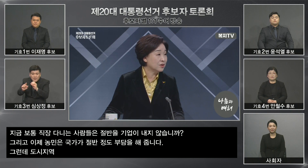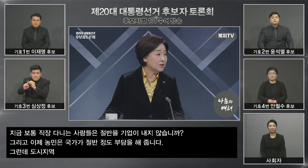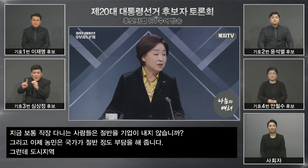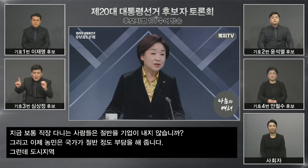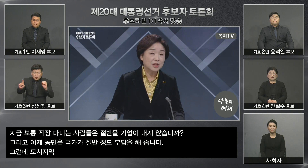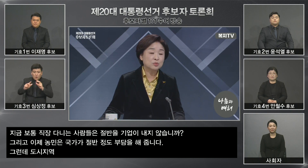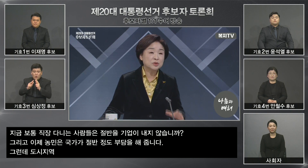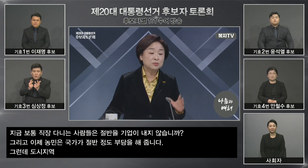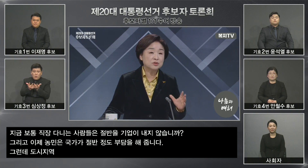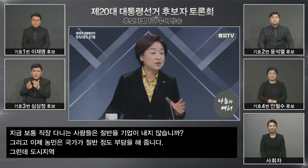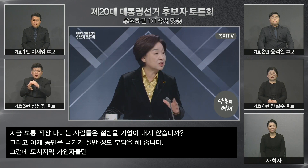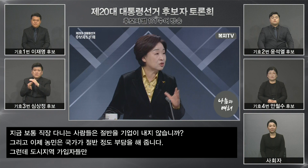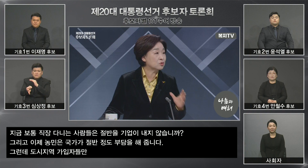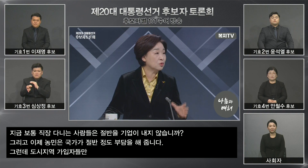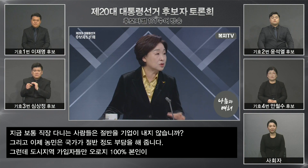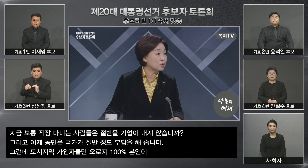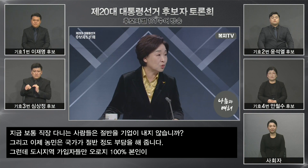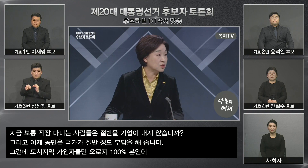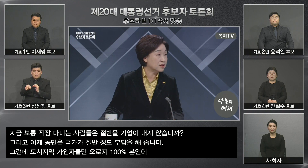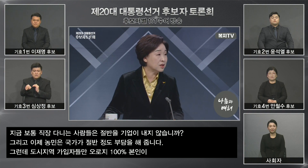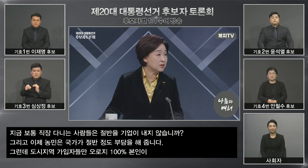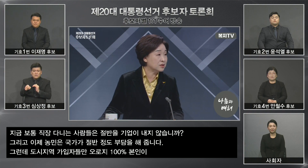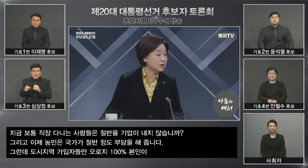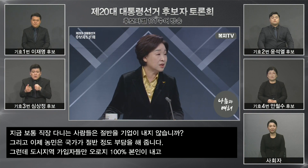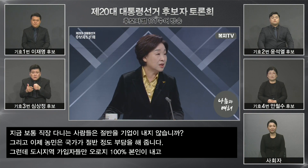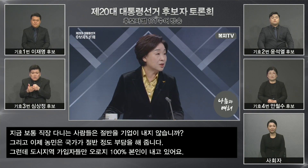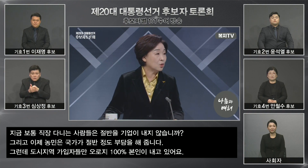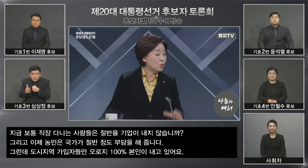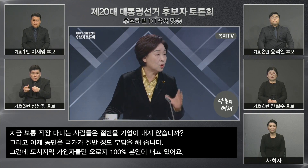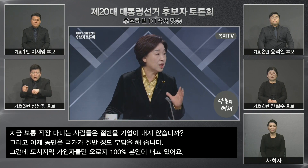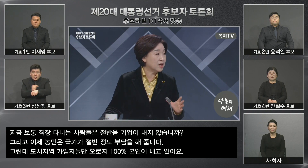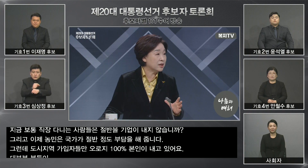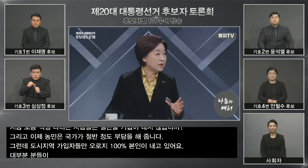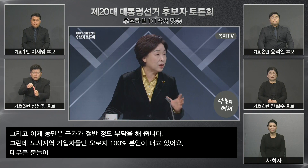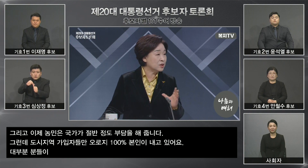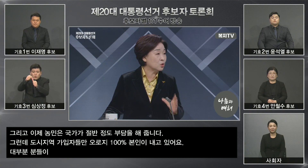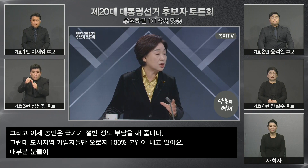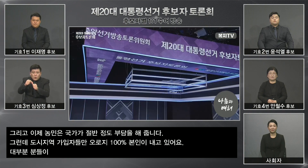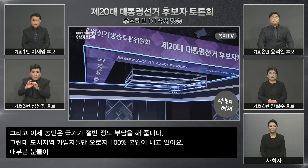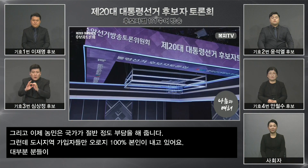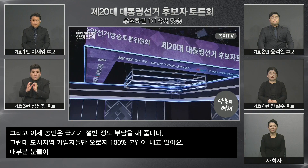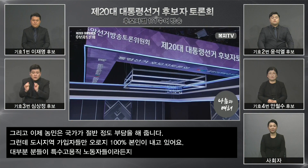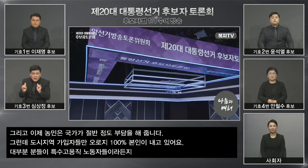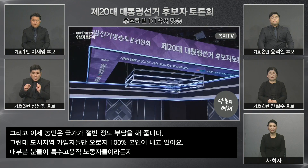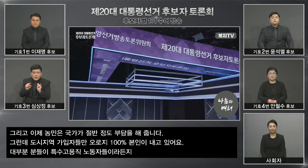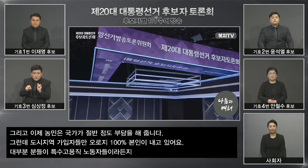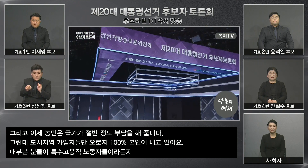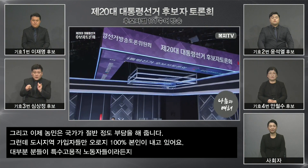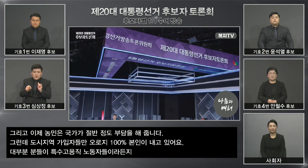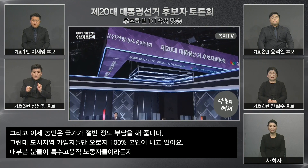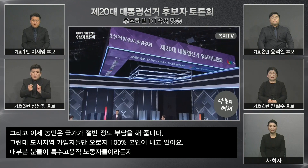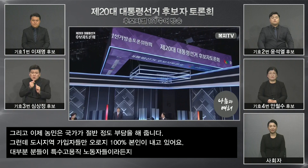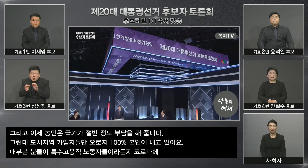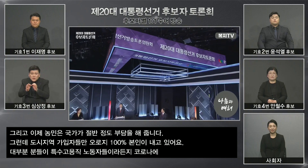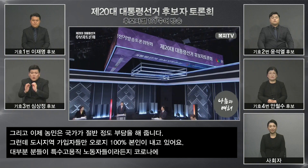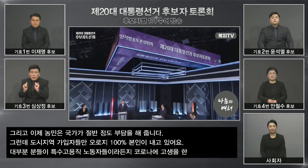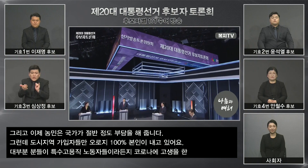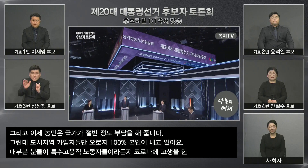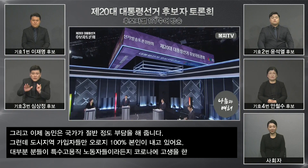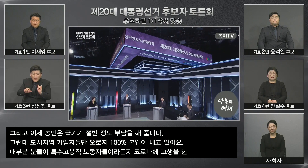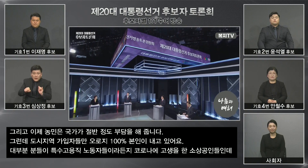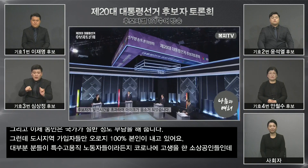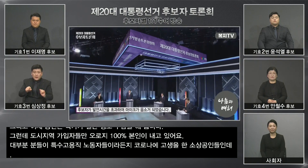있어요. 대부분 이분들이 이제 특수고용직 노동자들이라든지 또 코로나에 굉장히 고생을 한 소상공인들인데